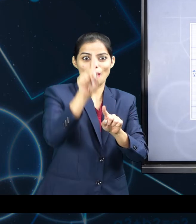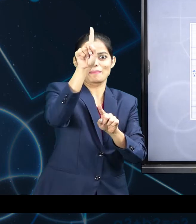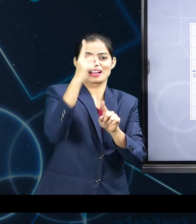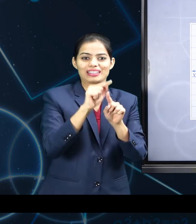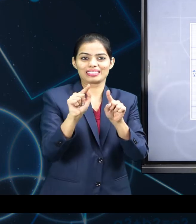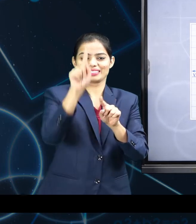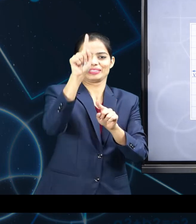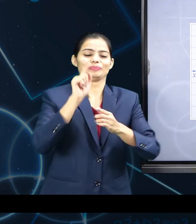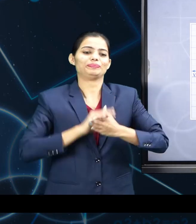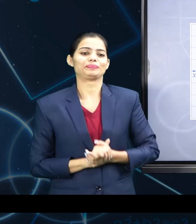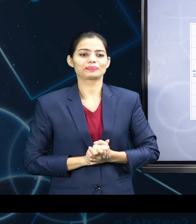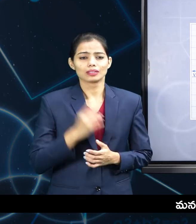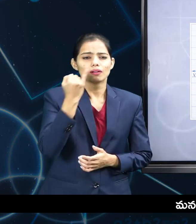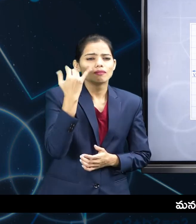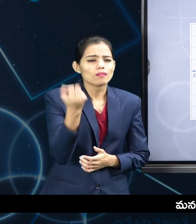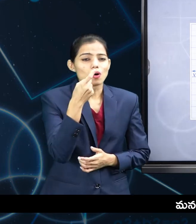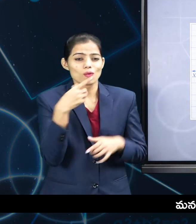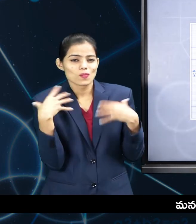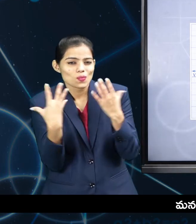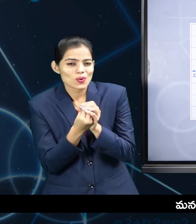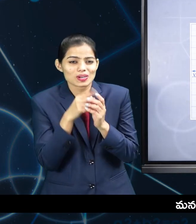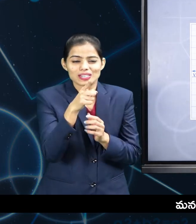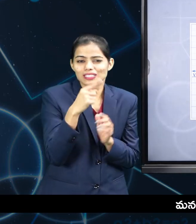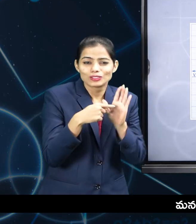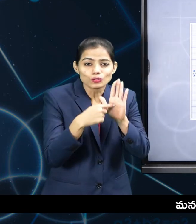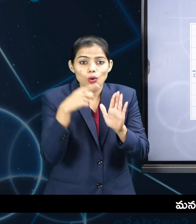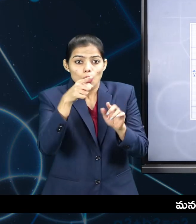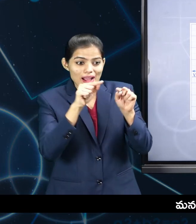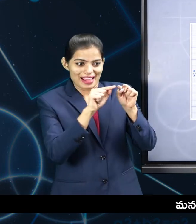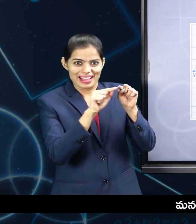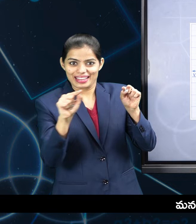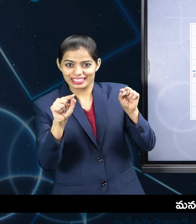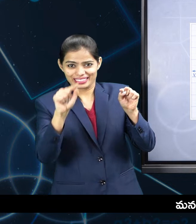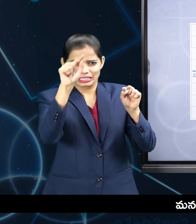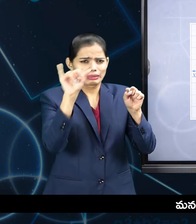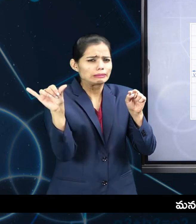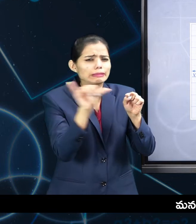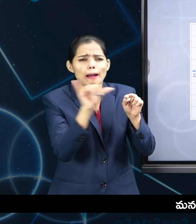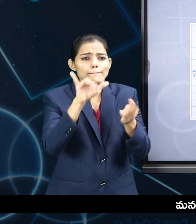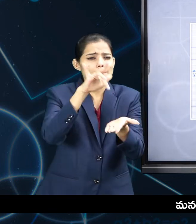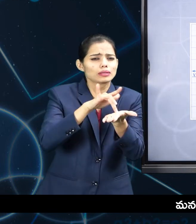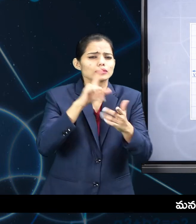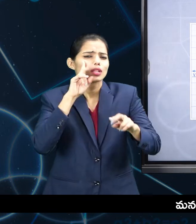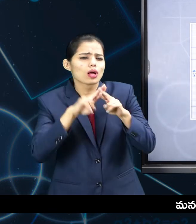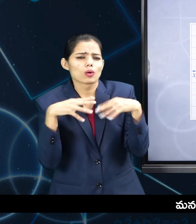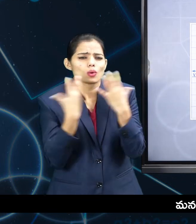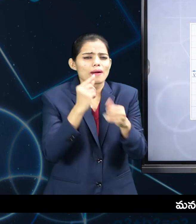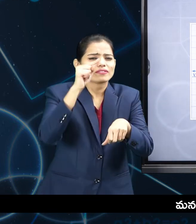అర్థం చేసుకుంటాము. మనం మొదట 3 పైకి వెళ్ళి ఆపై 2 కుడివైపుకి వెళితే